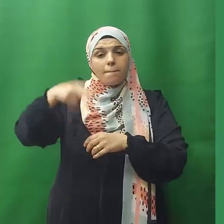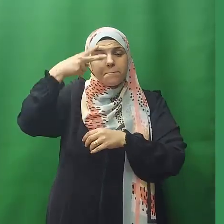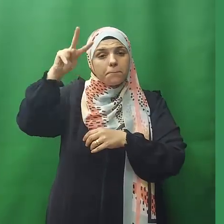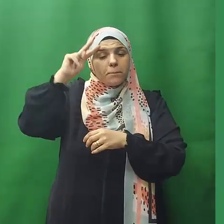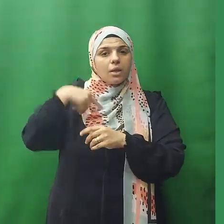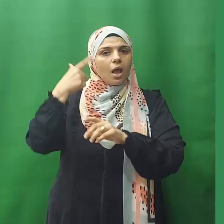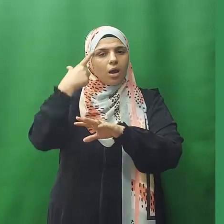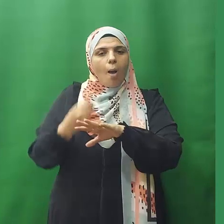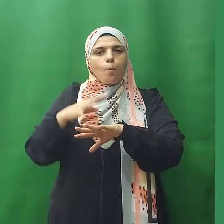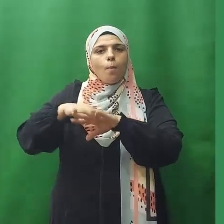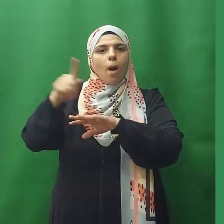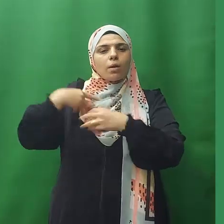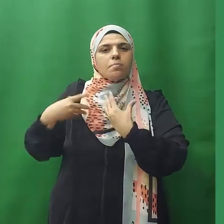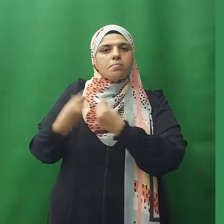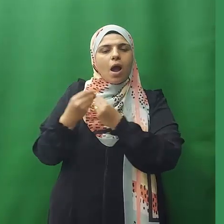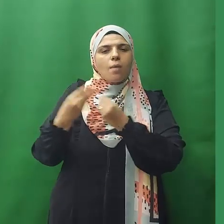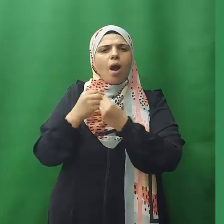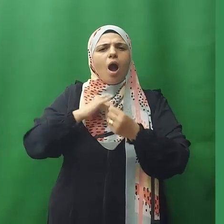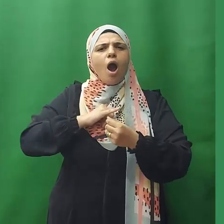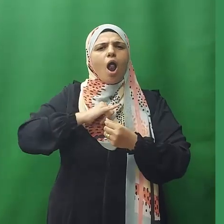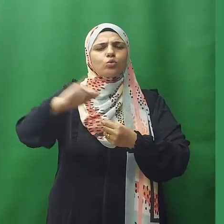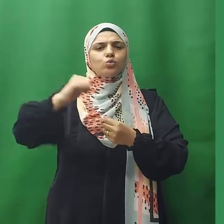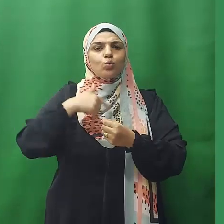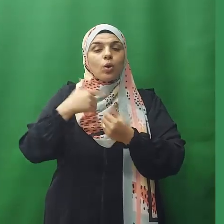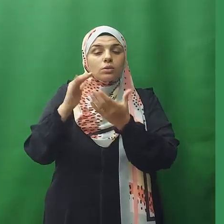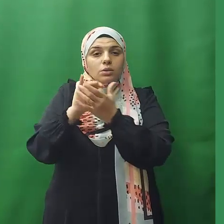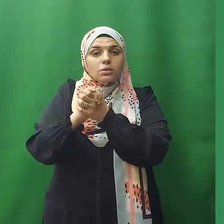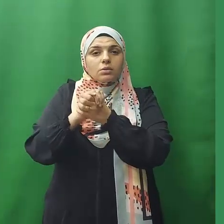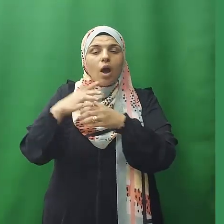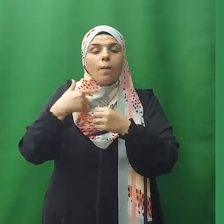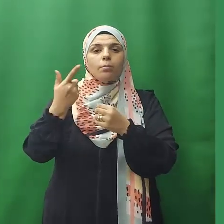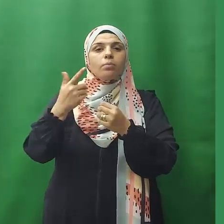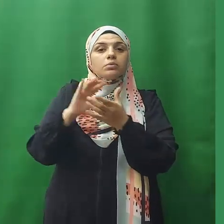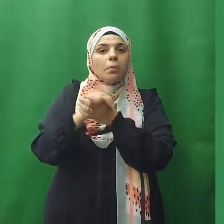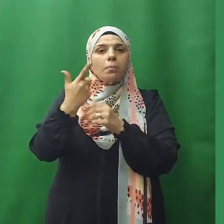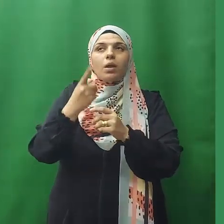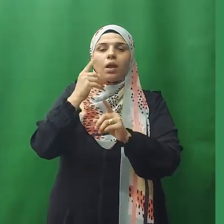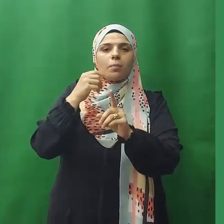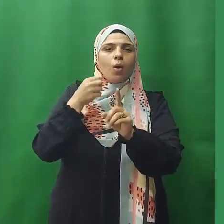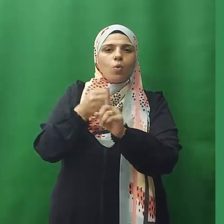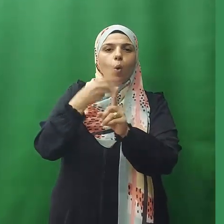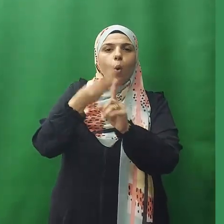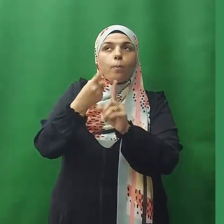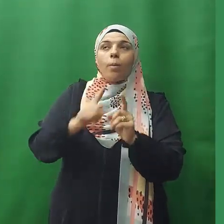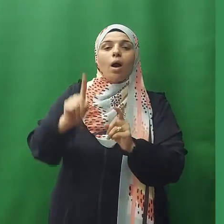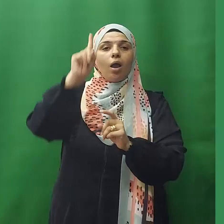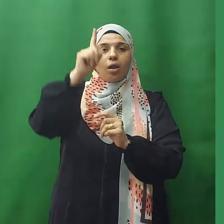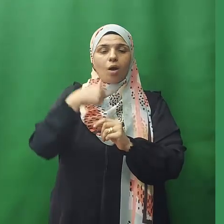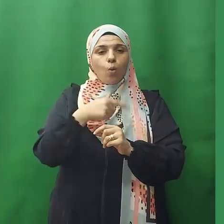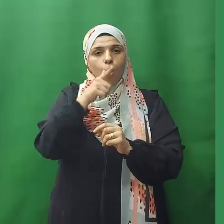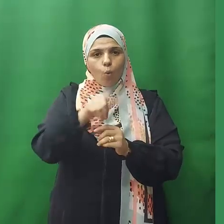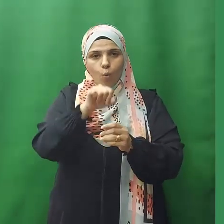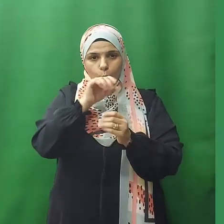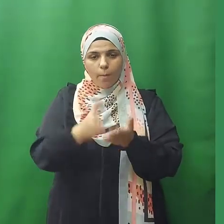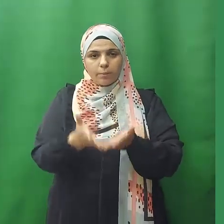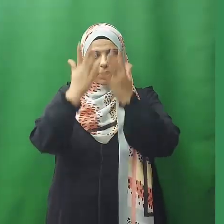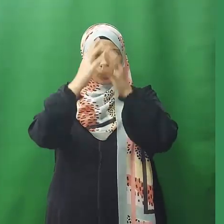خليلا الا وان صاحبكم خليل الله ويقول صلى الله عليه وسلم اني قلت